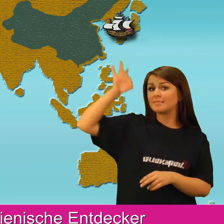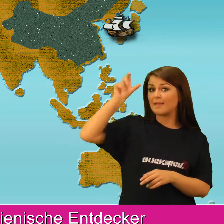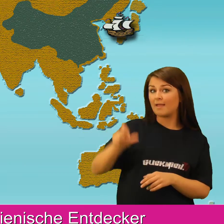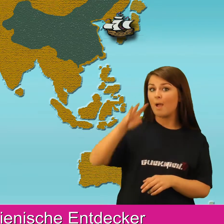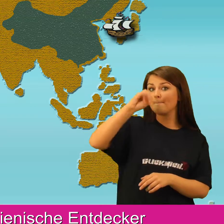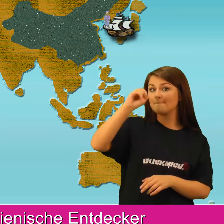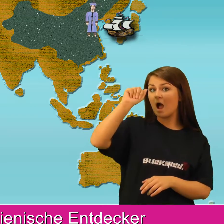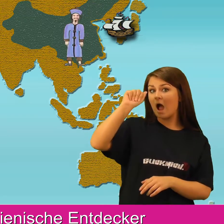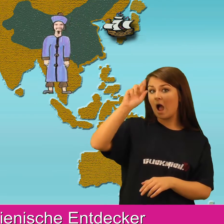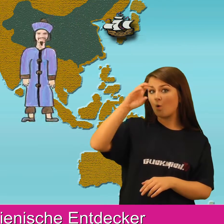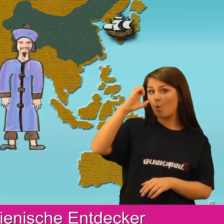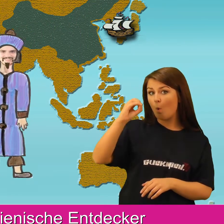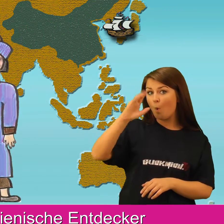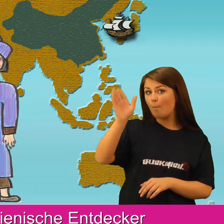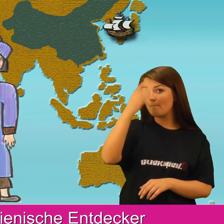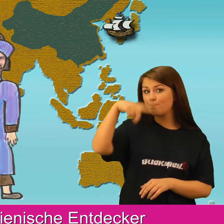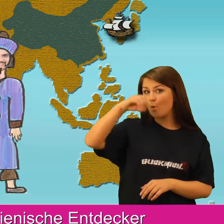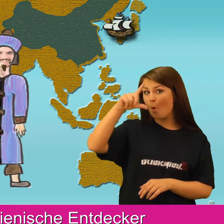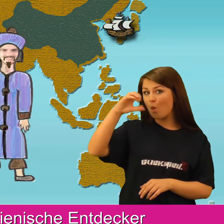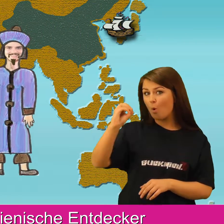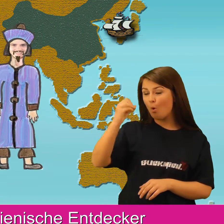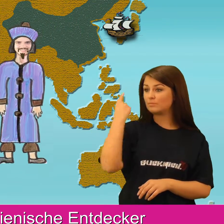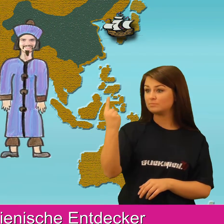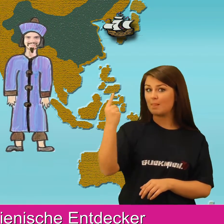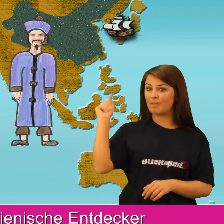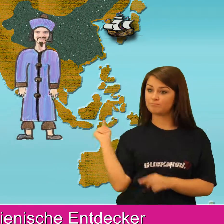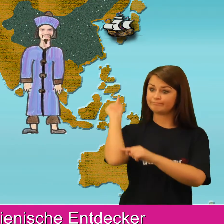kam der berühmte italienische Entdecker Marco Polo nach China